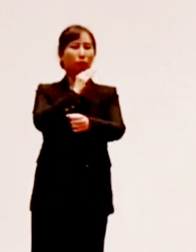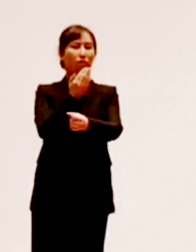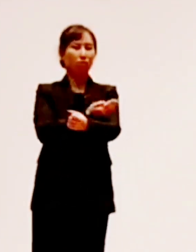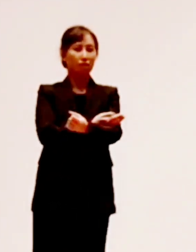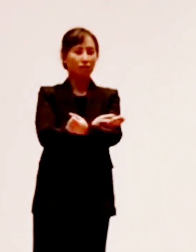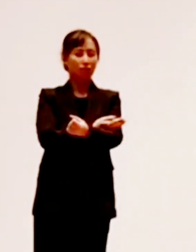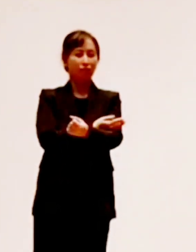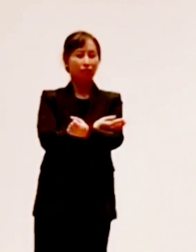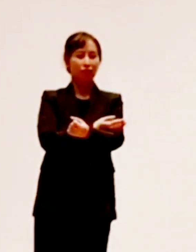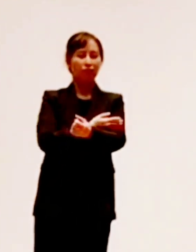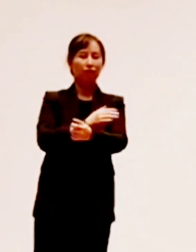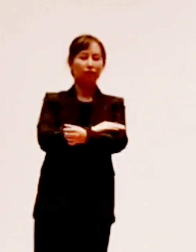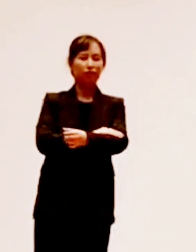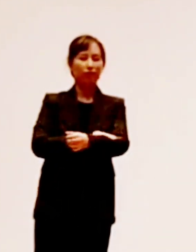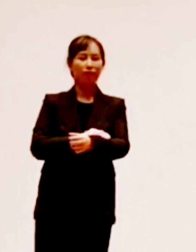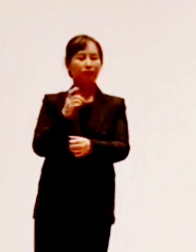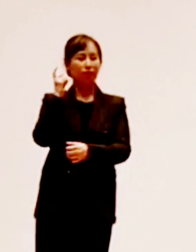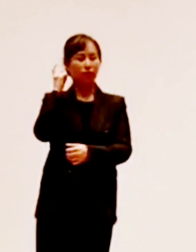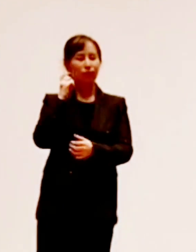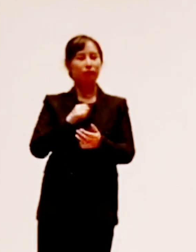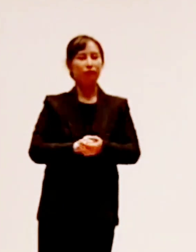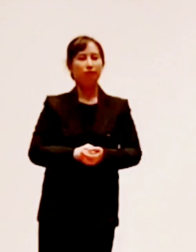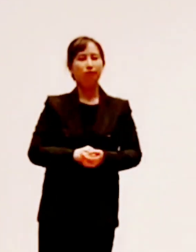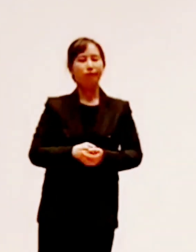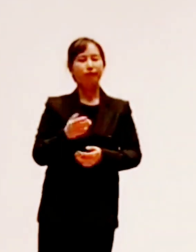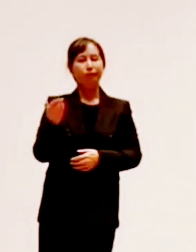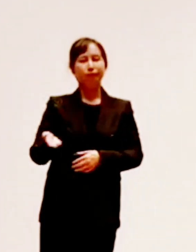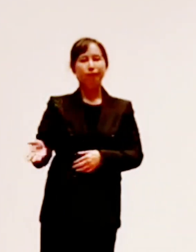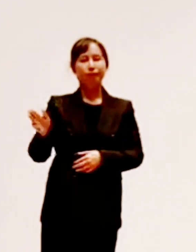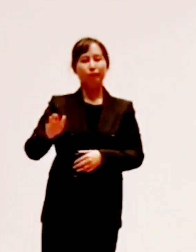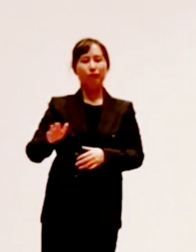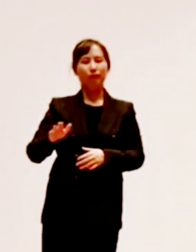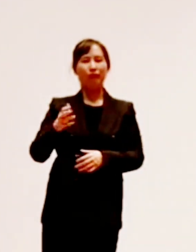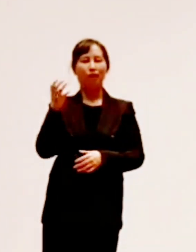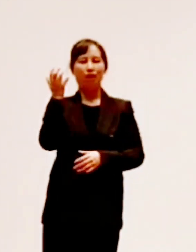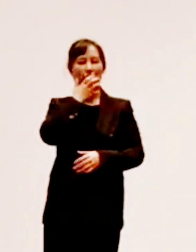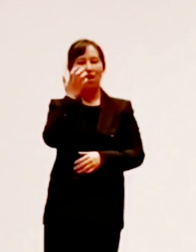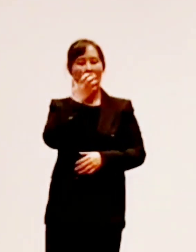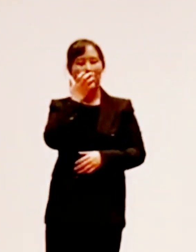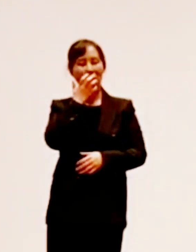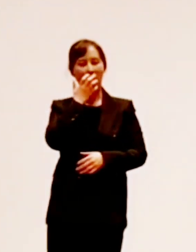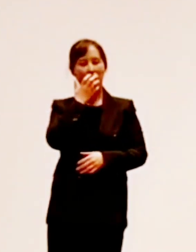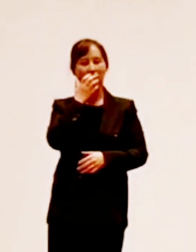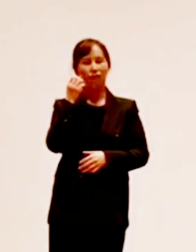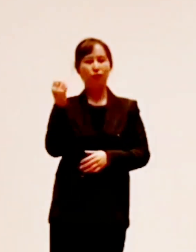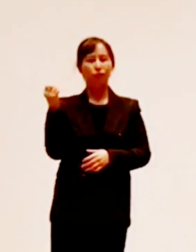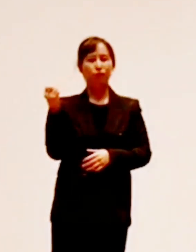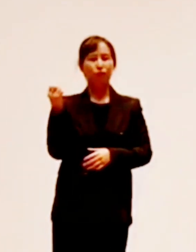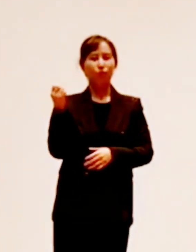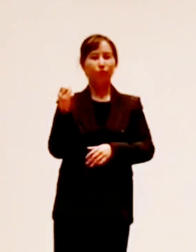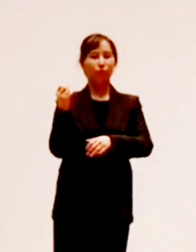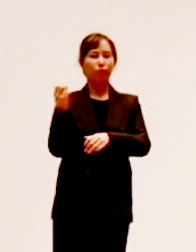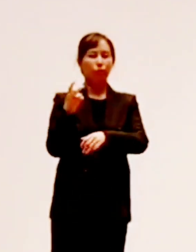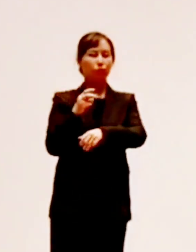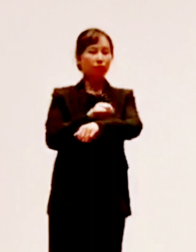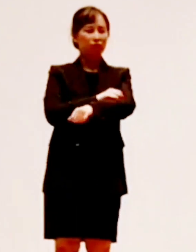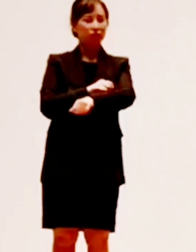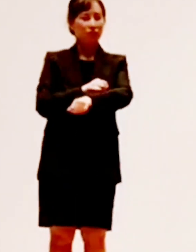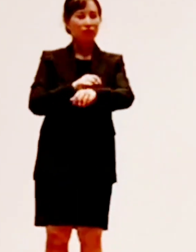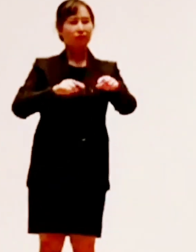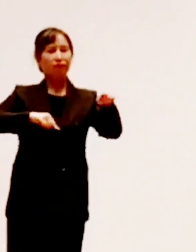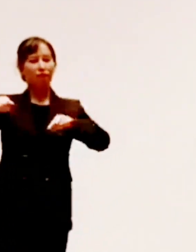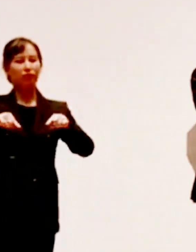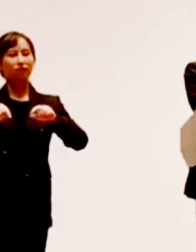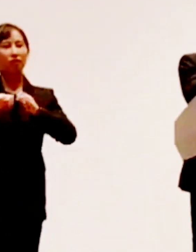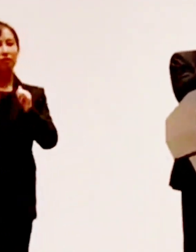권리도 잘 나와 있습니다. 하지만 우리 비장애인들, 특히 정치인들이